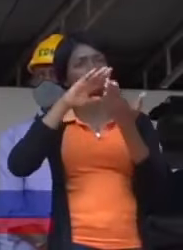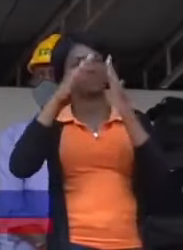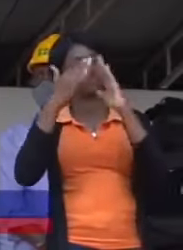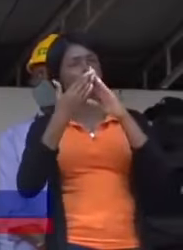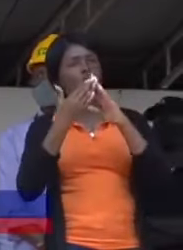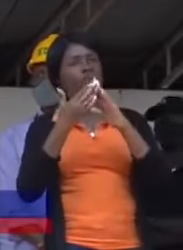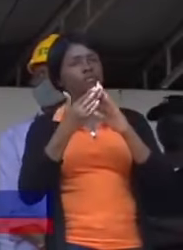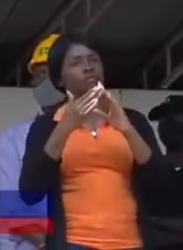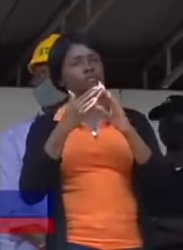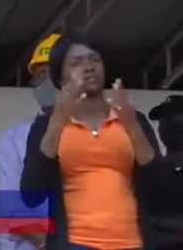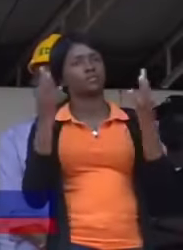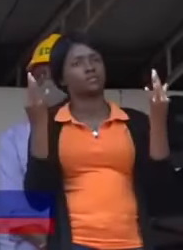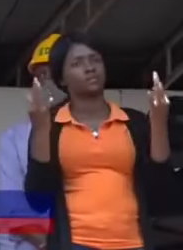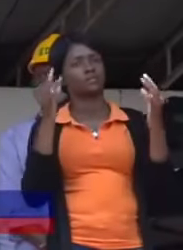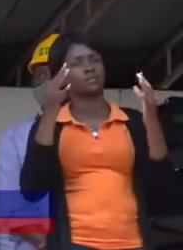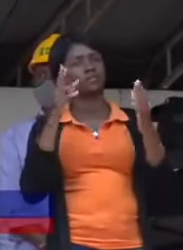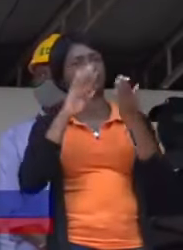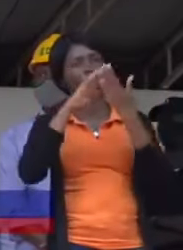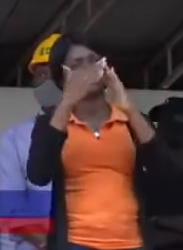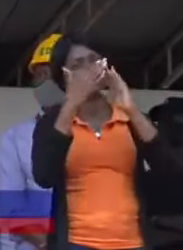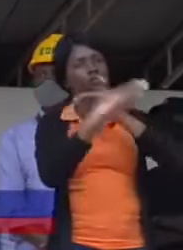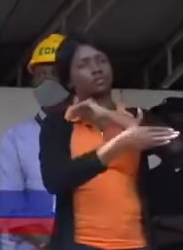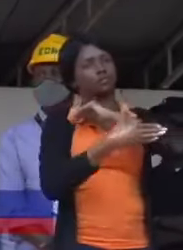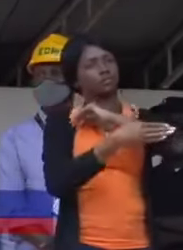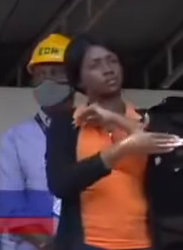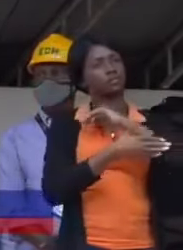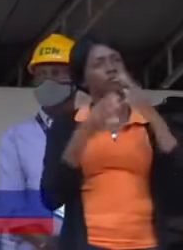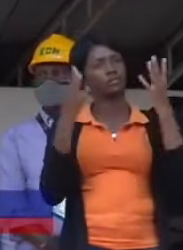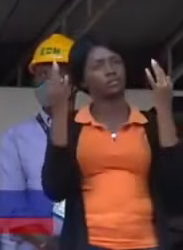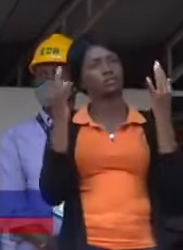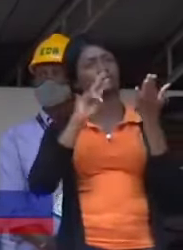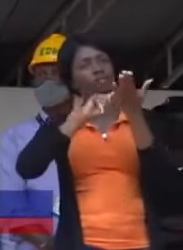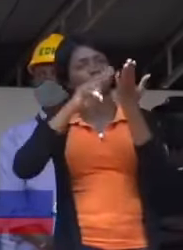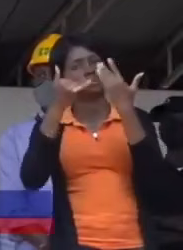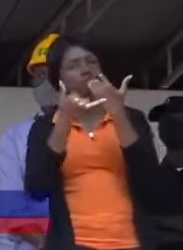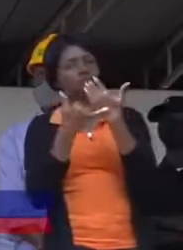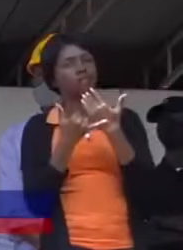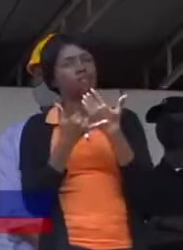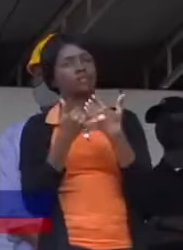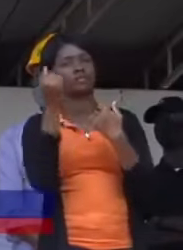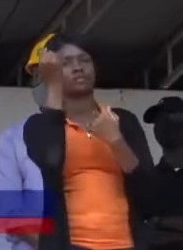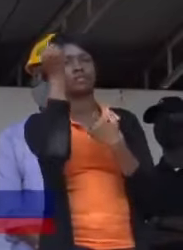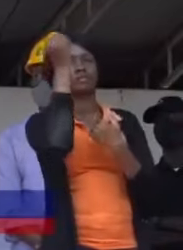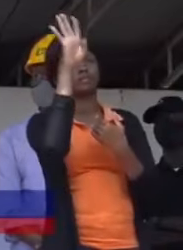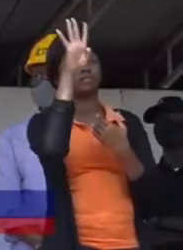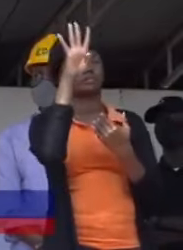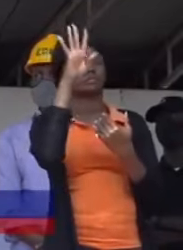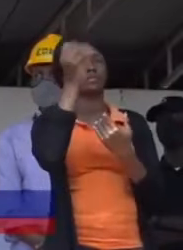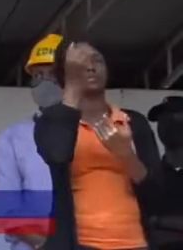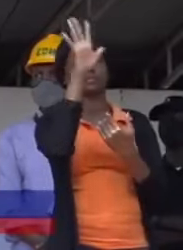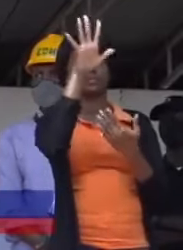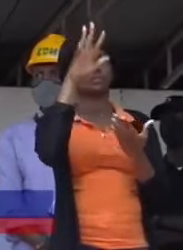Diaspora, Mounokap qui est dans la diaspora, projet à son projet 15 millions de dollars. Lié.